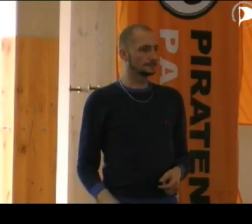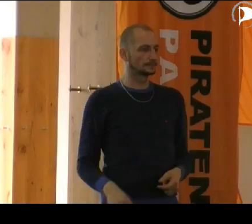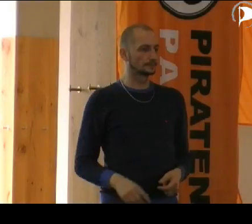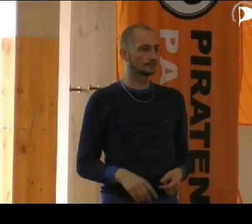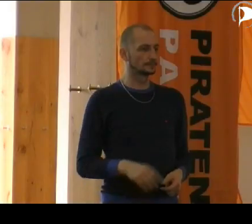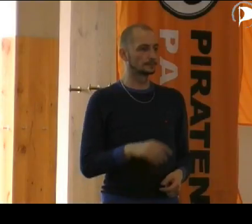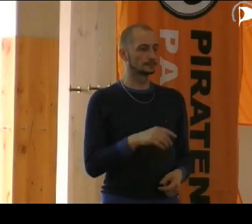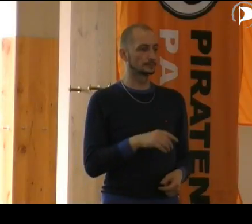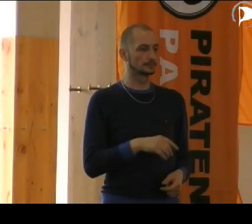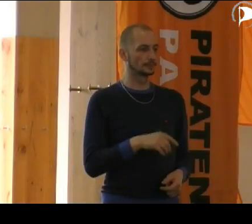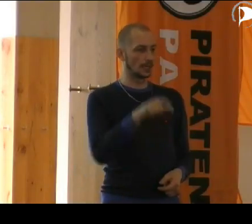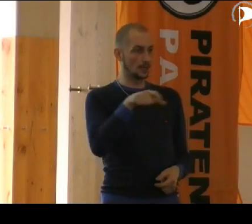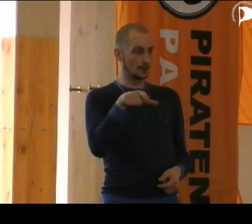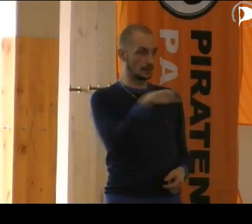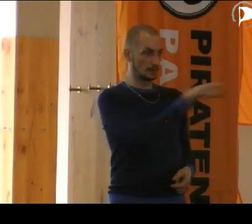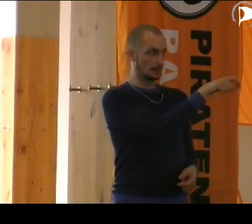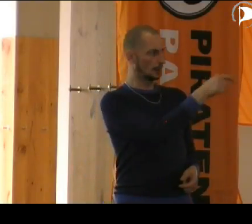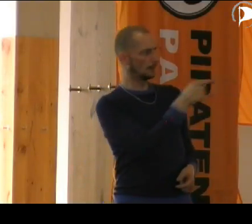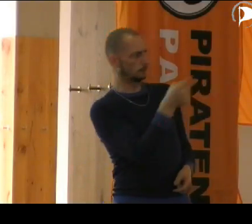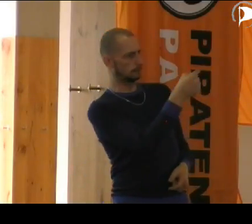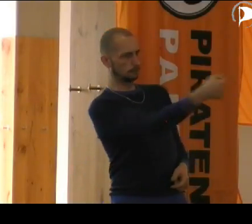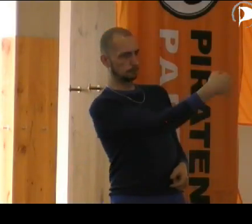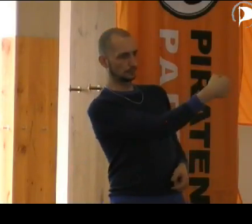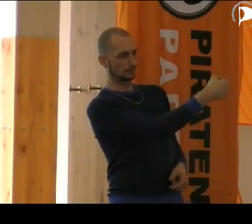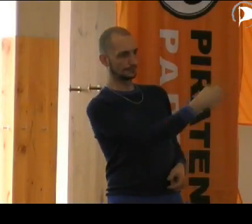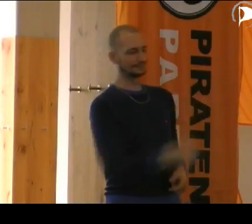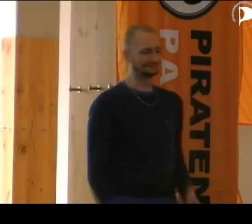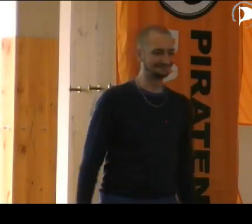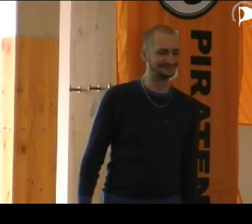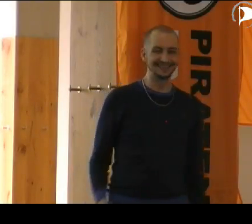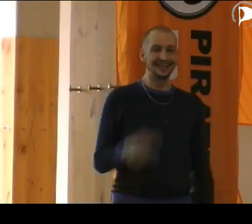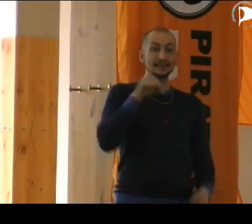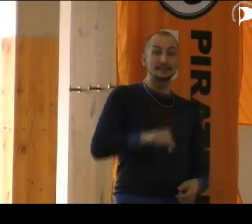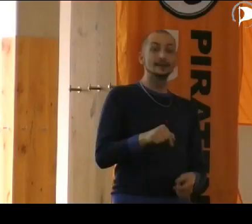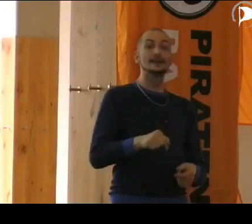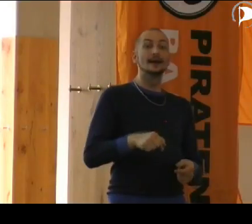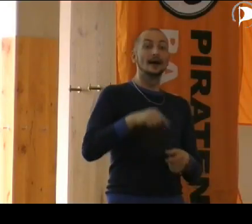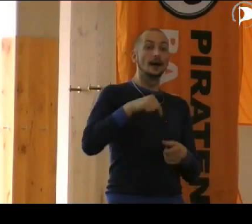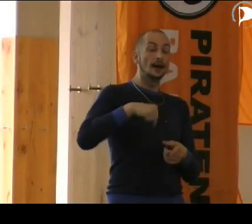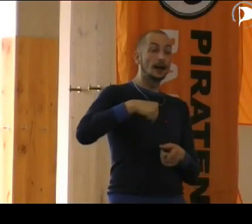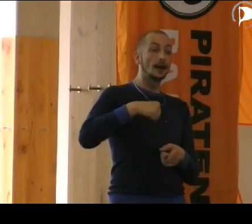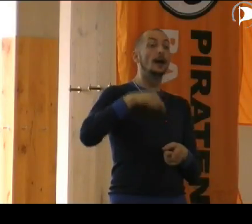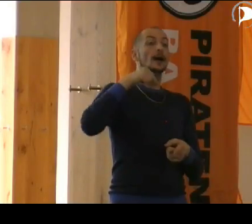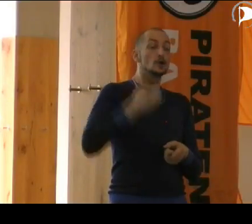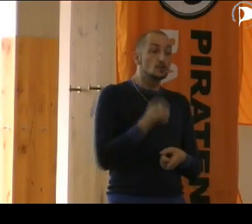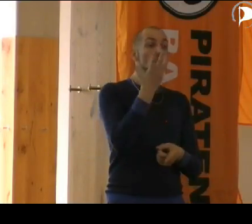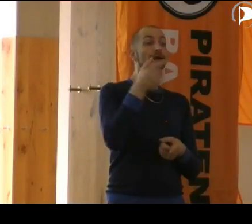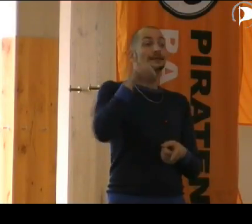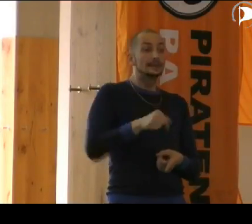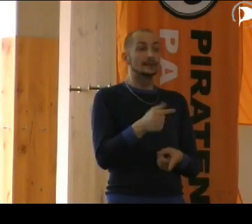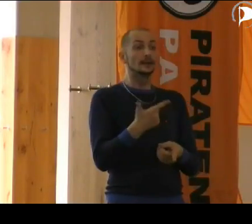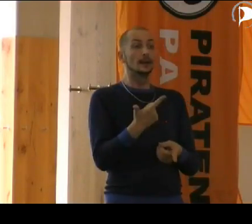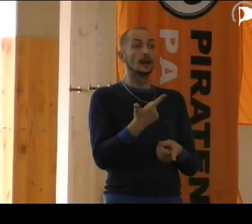schlichtungsgesprächen stroms unterschiedlicher kategorien sanktionieren es musste zum glück über relativ selbst